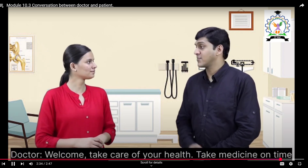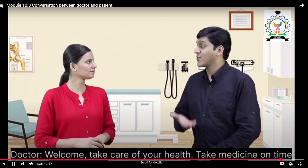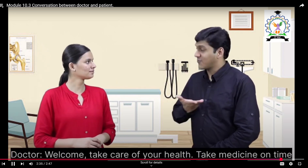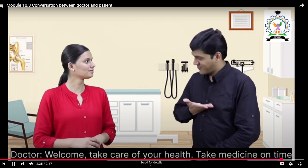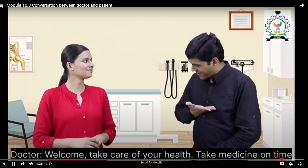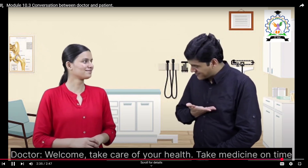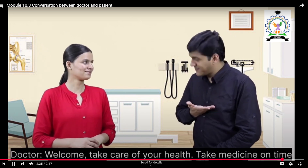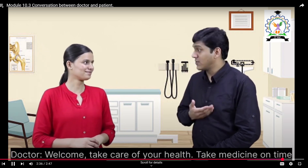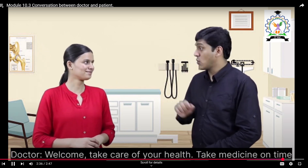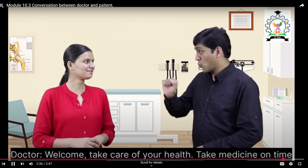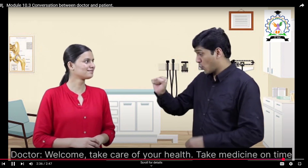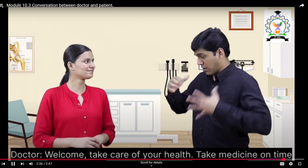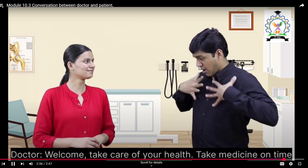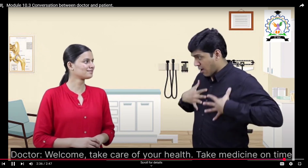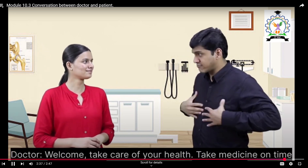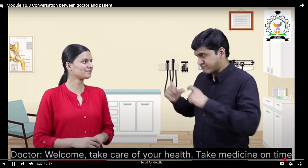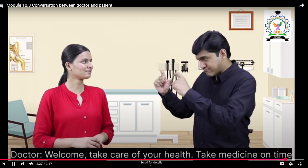धन्यवाद।